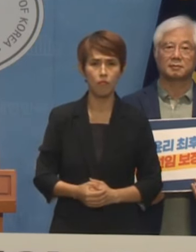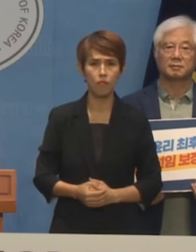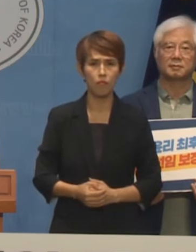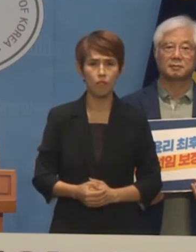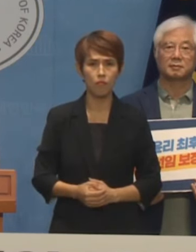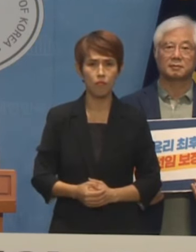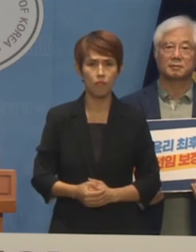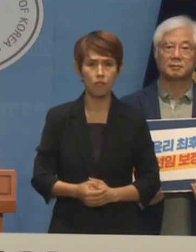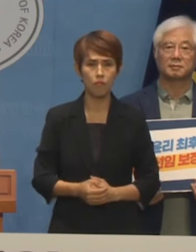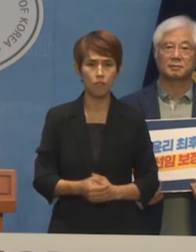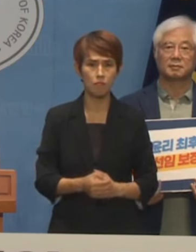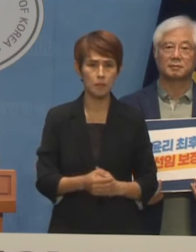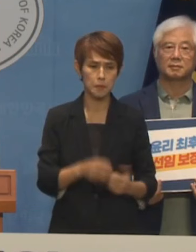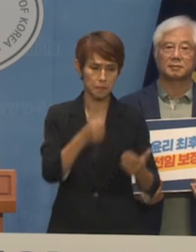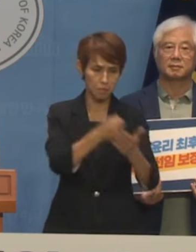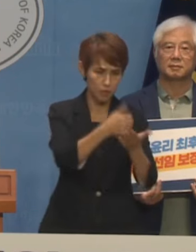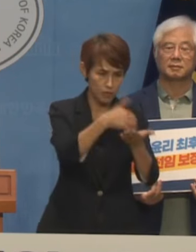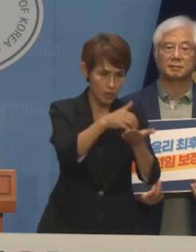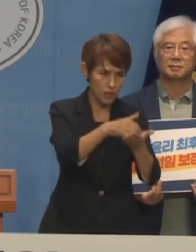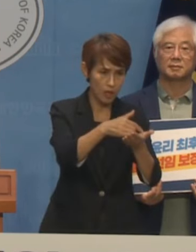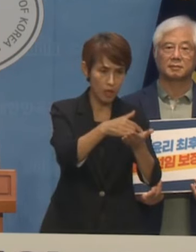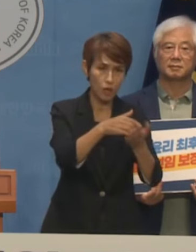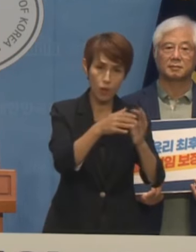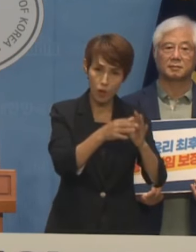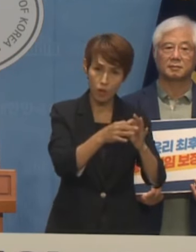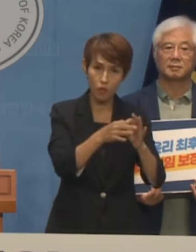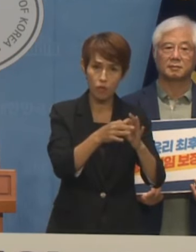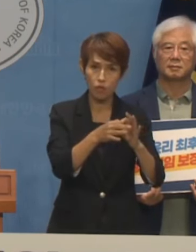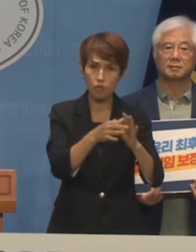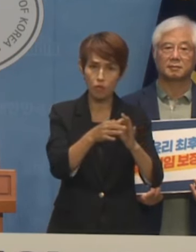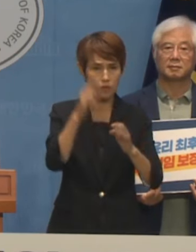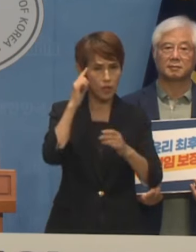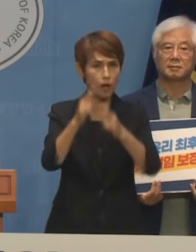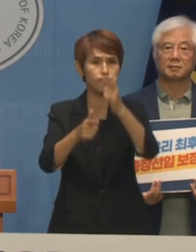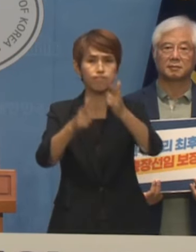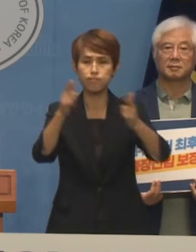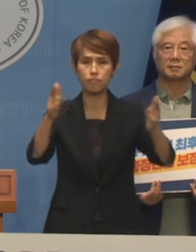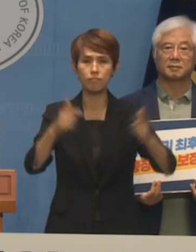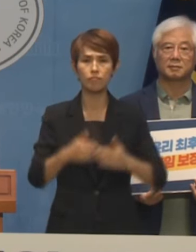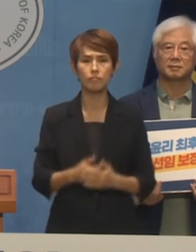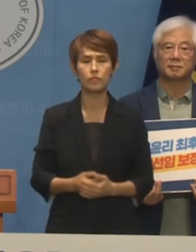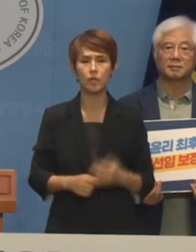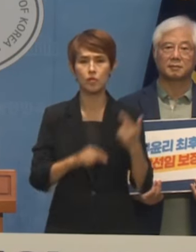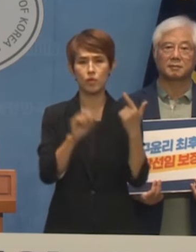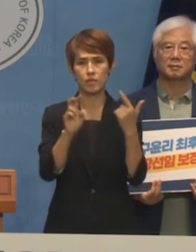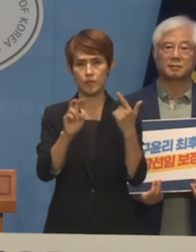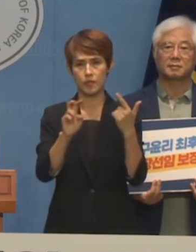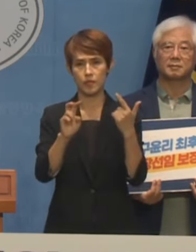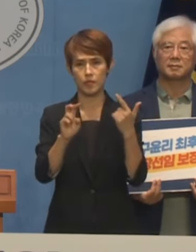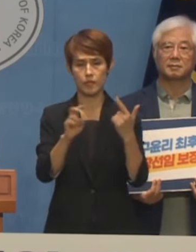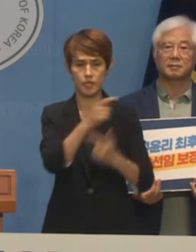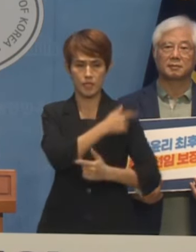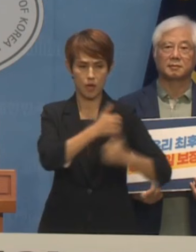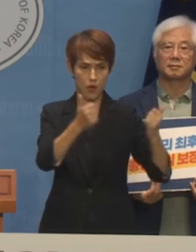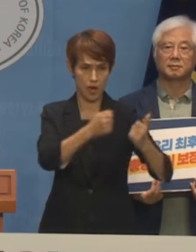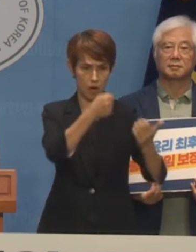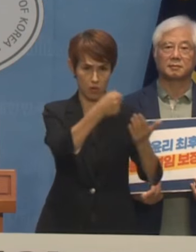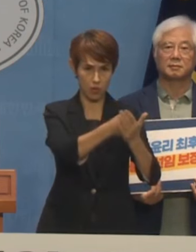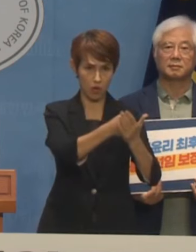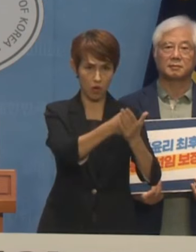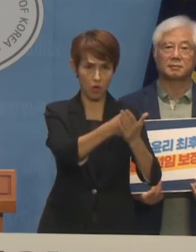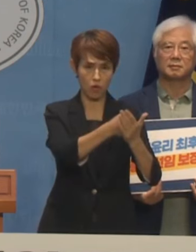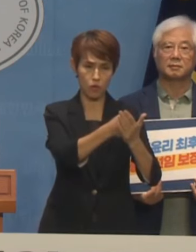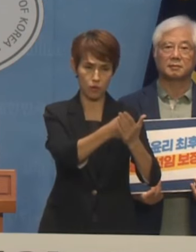또한 의결 종족수 해석 문제에 대해서도 여러 견해가 있는 바 지난 6월 21일 이사회 결정을